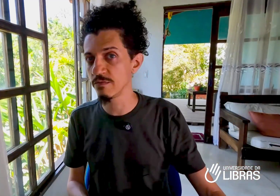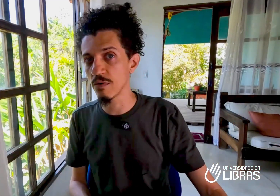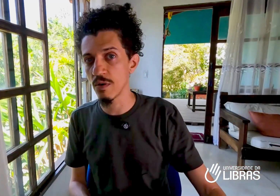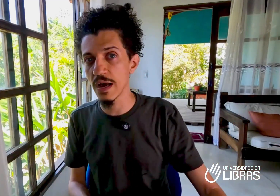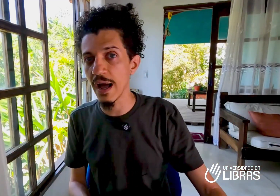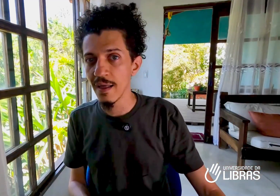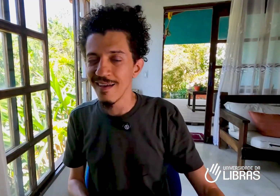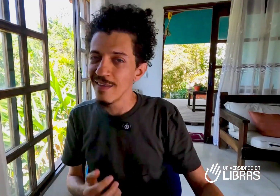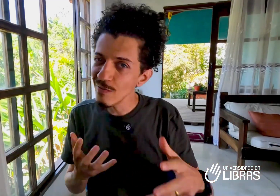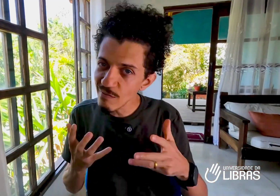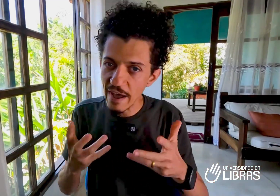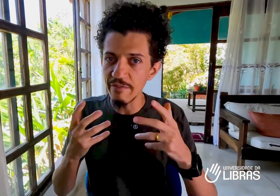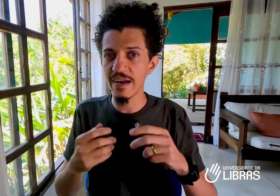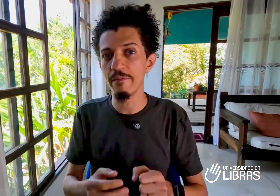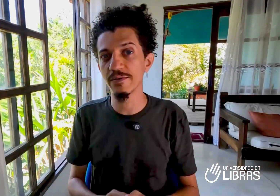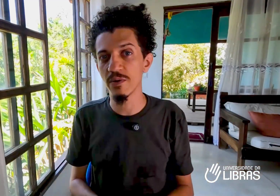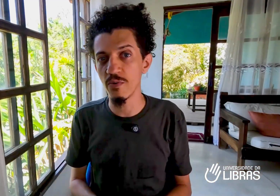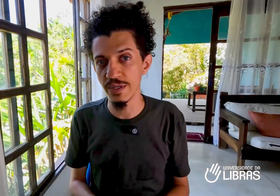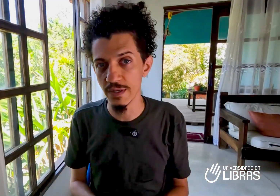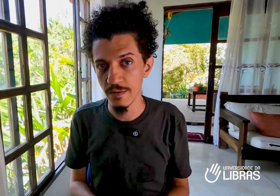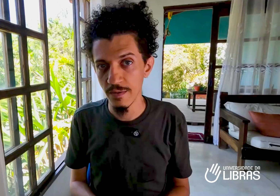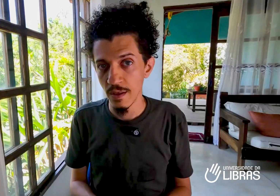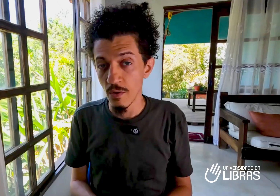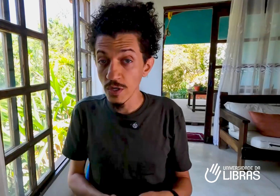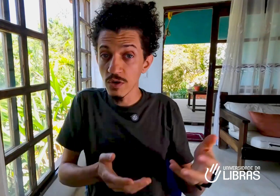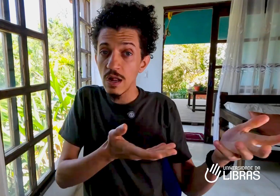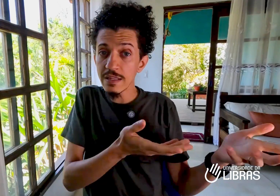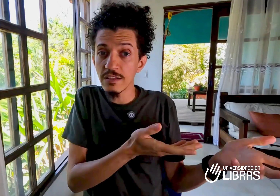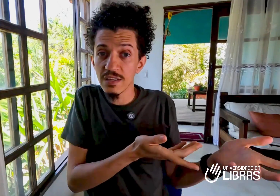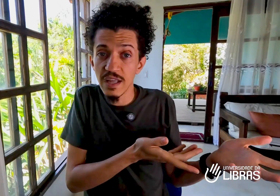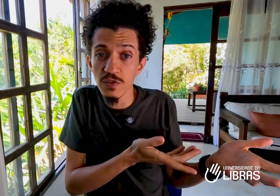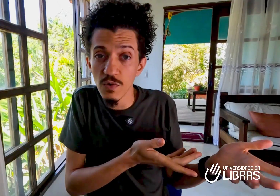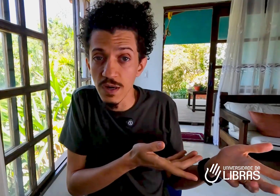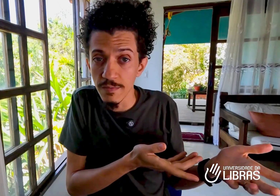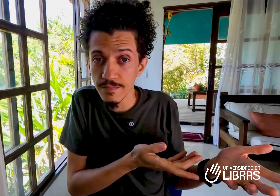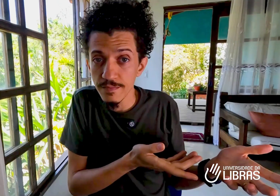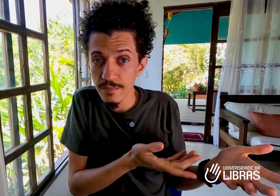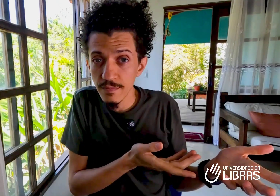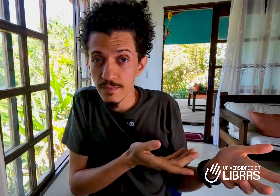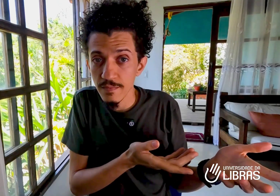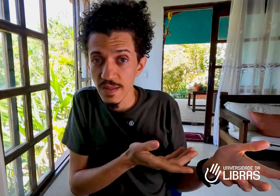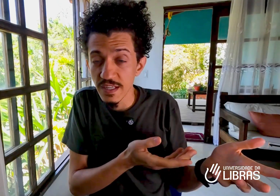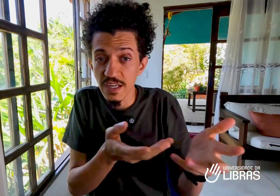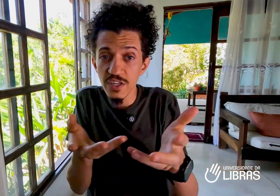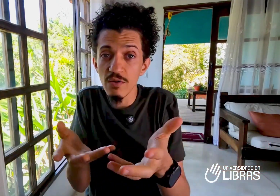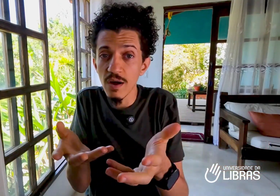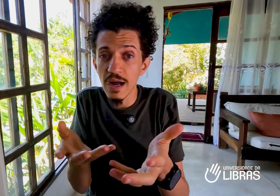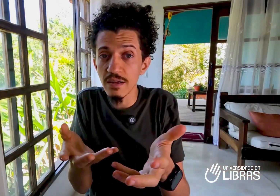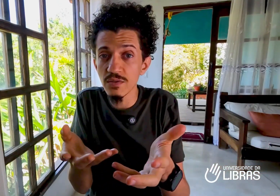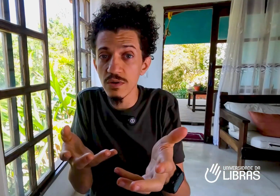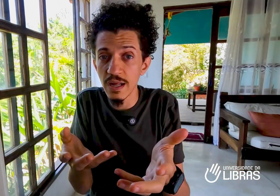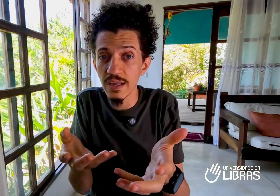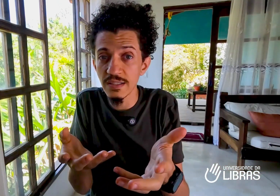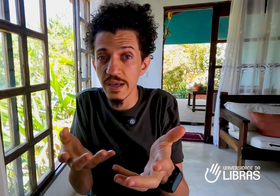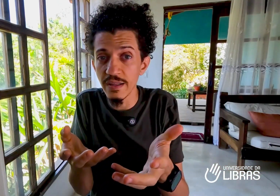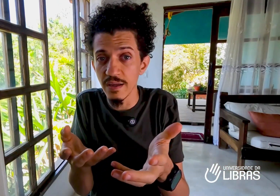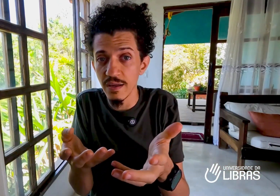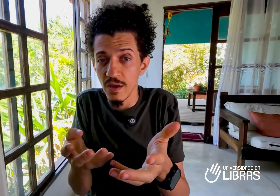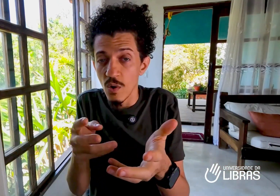colocar, não vai ficar a mesma coisa. O achocolatado já tem açúcar. Você já tinha colocado açúcar na receita.